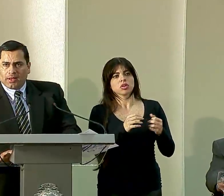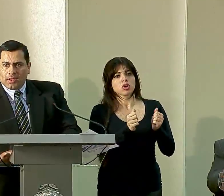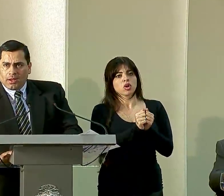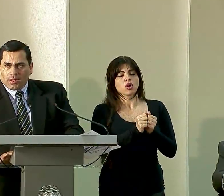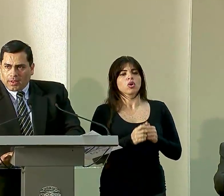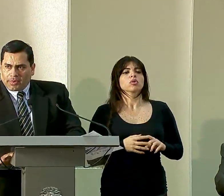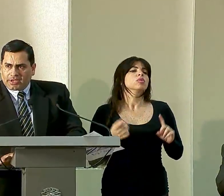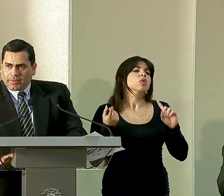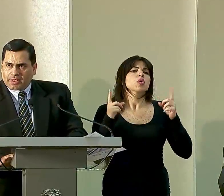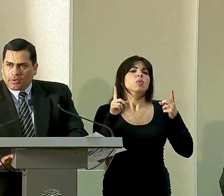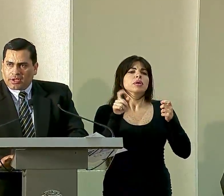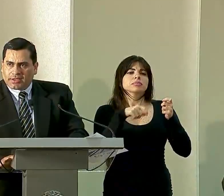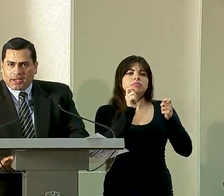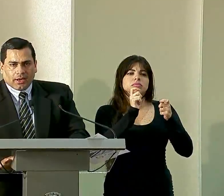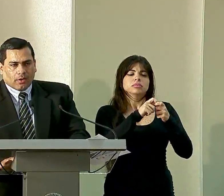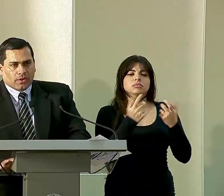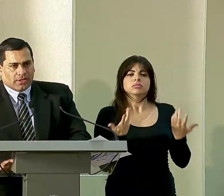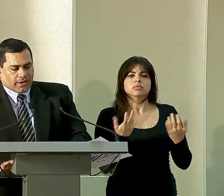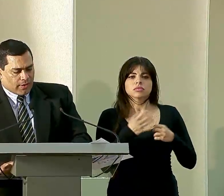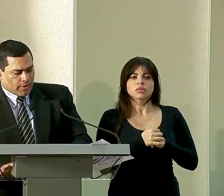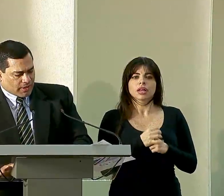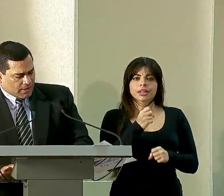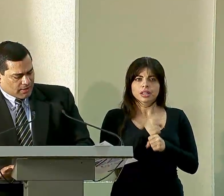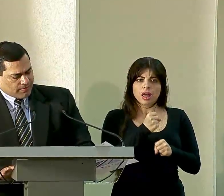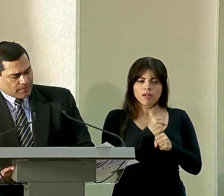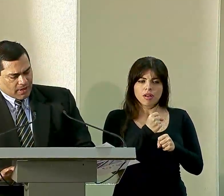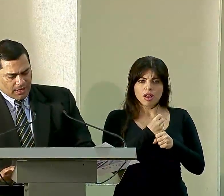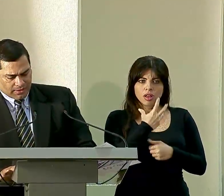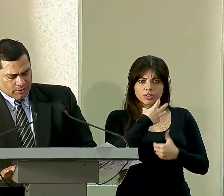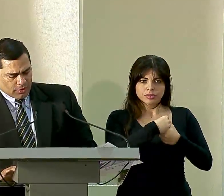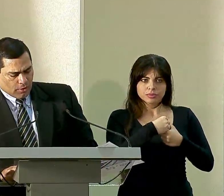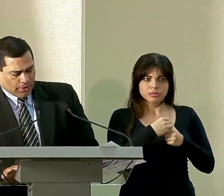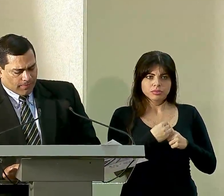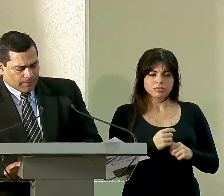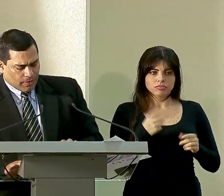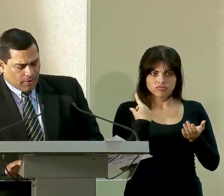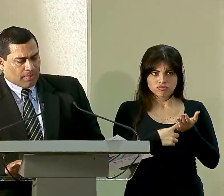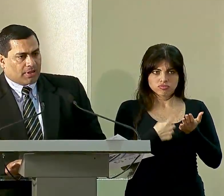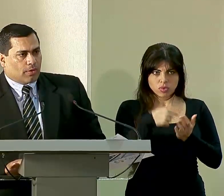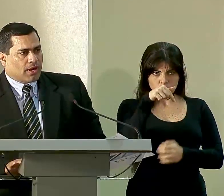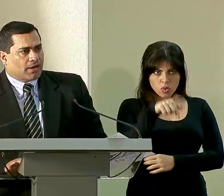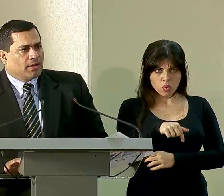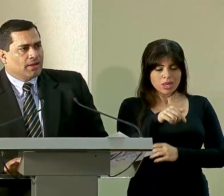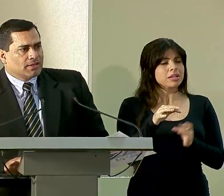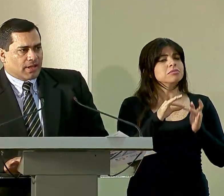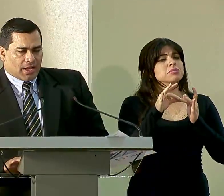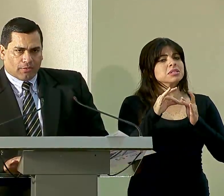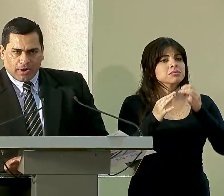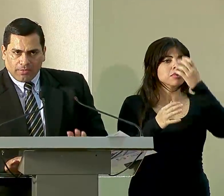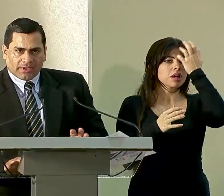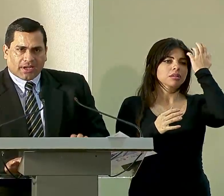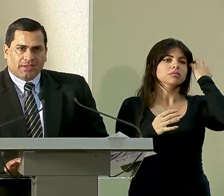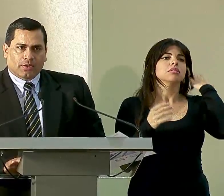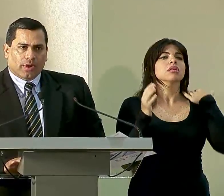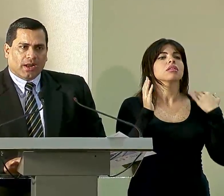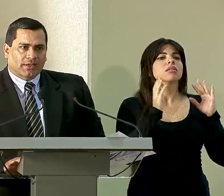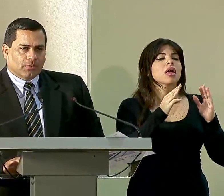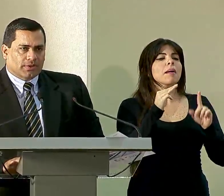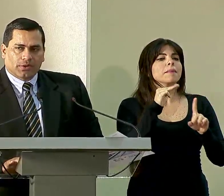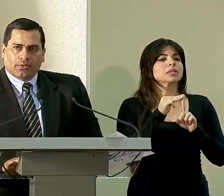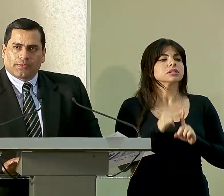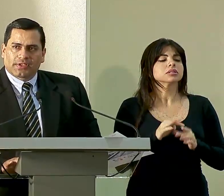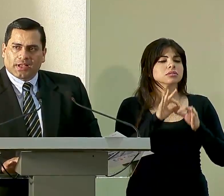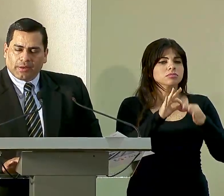fue precisamente lo que se trabajó en la sesión de hoy. En particular, se dejaron varios mensajes sobre